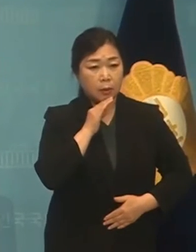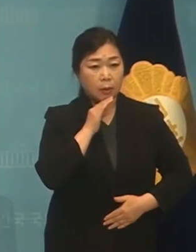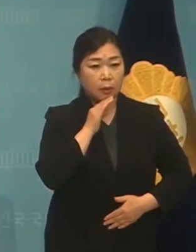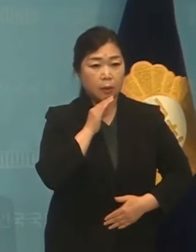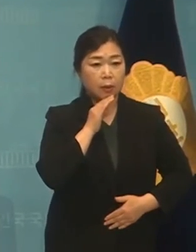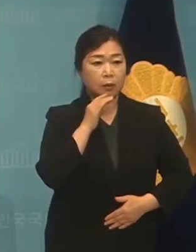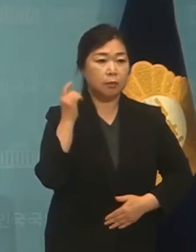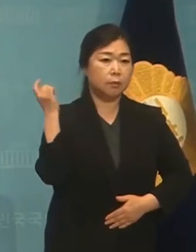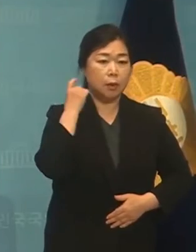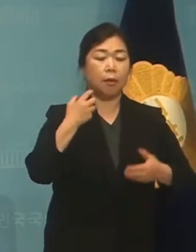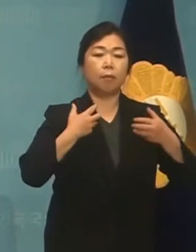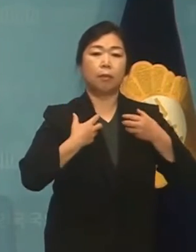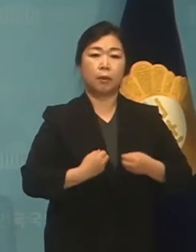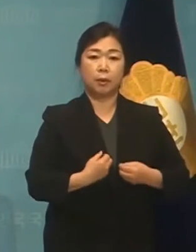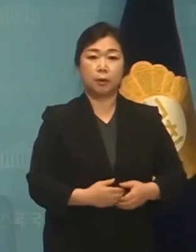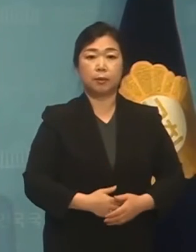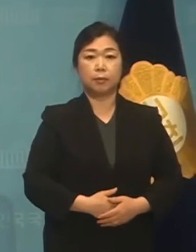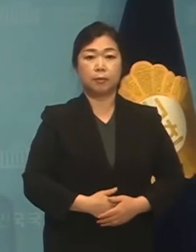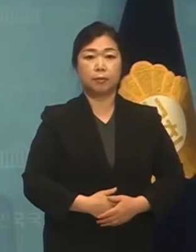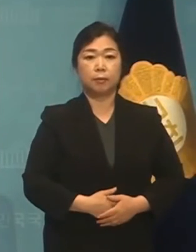있습니다.